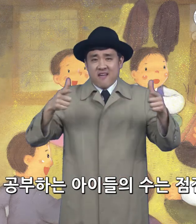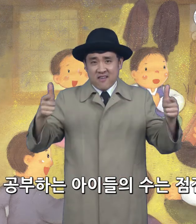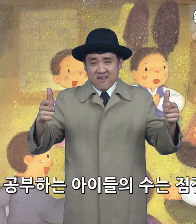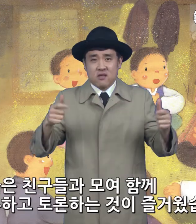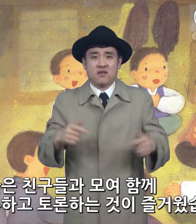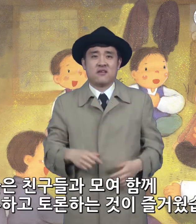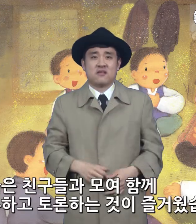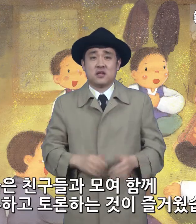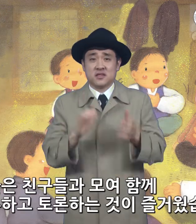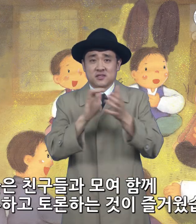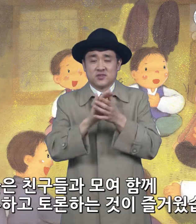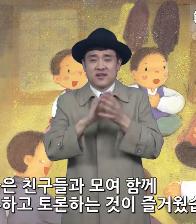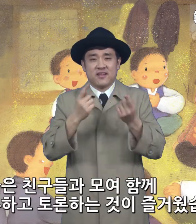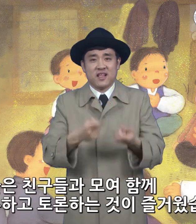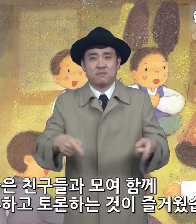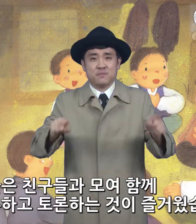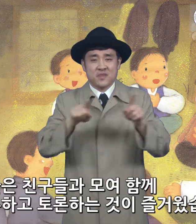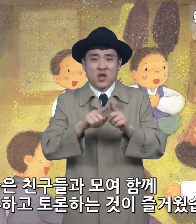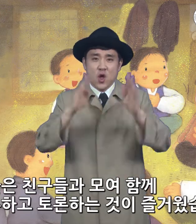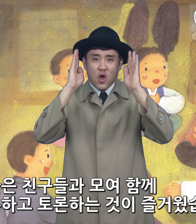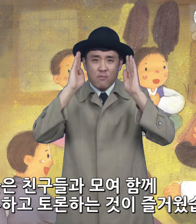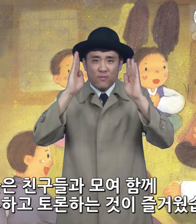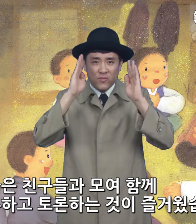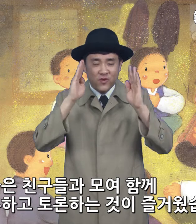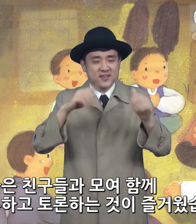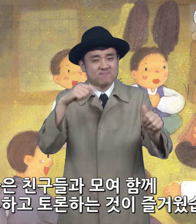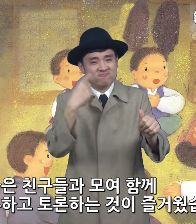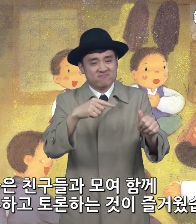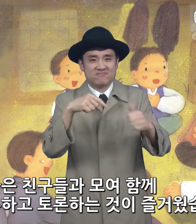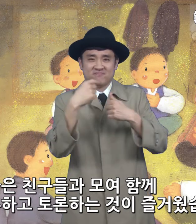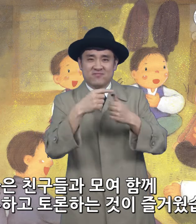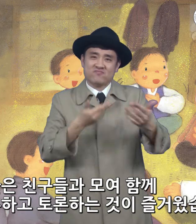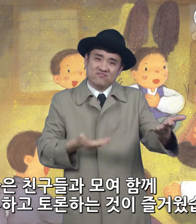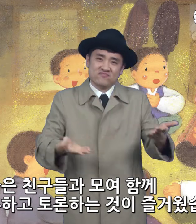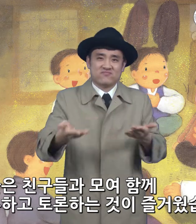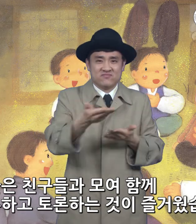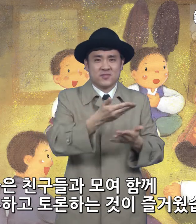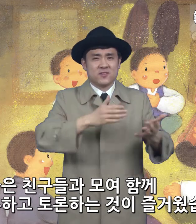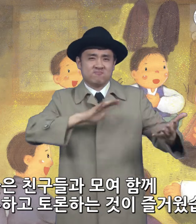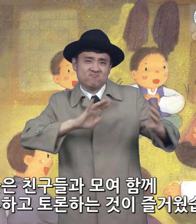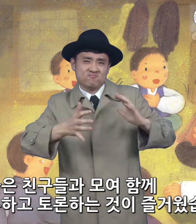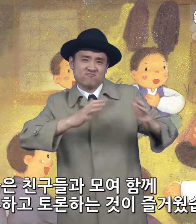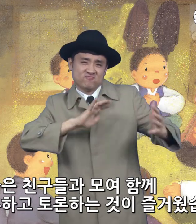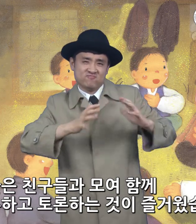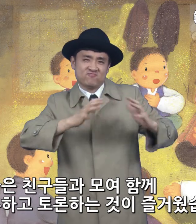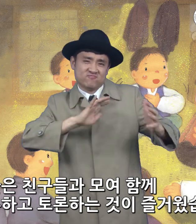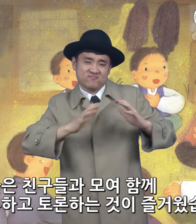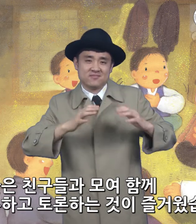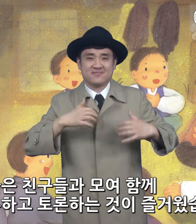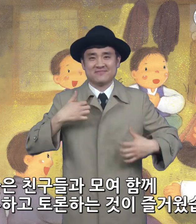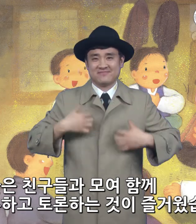많아졌어요. 정아는 친구들과 모여 함께 공부하고 토론하는 것이 즐거웠습니다.